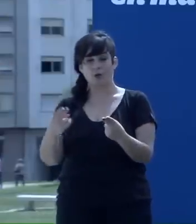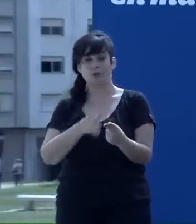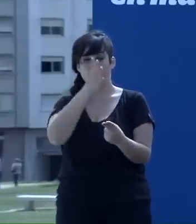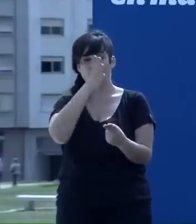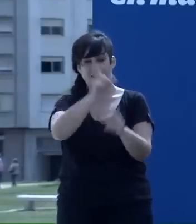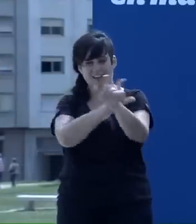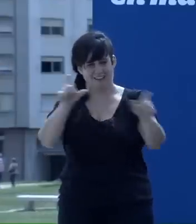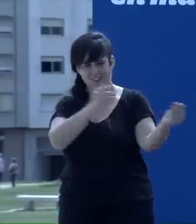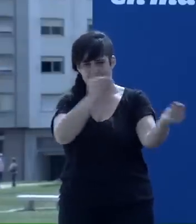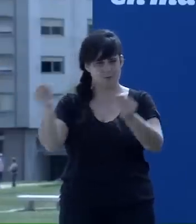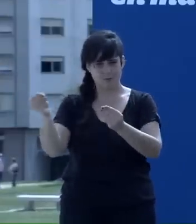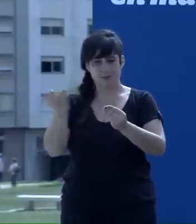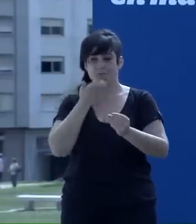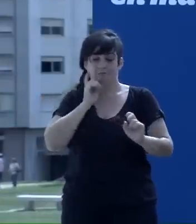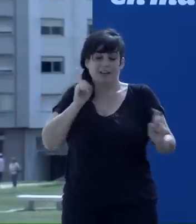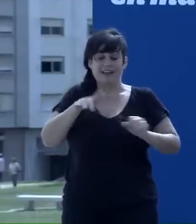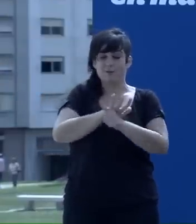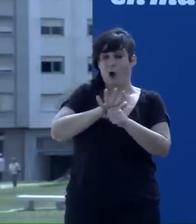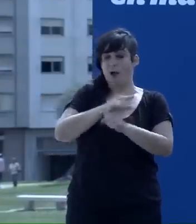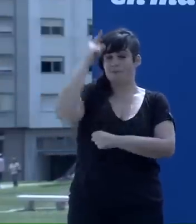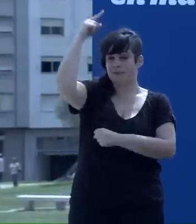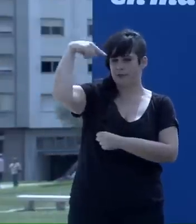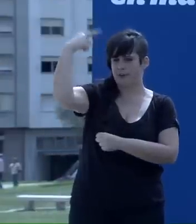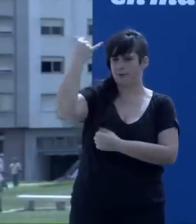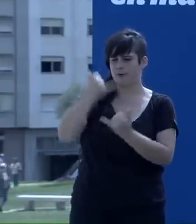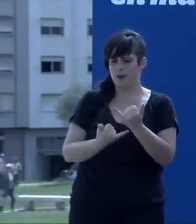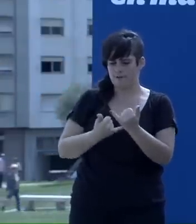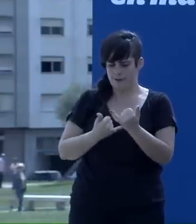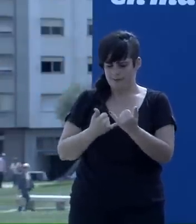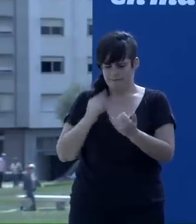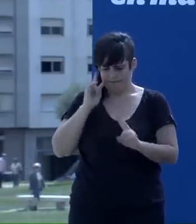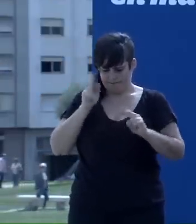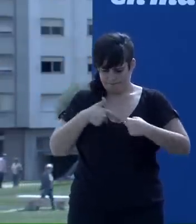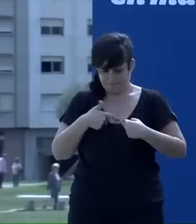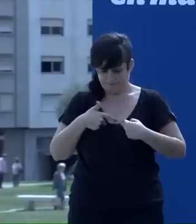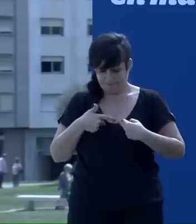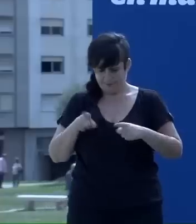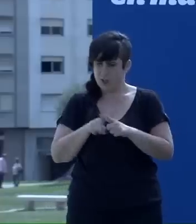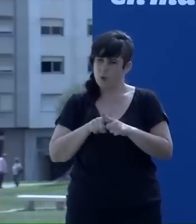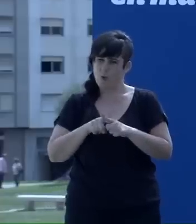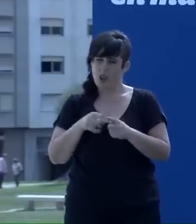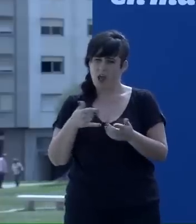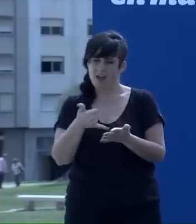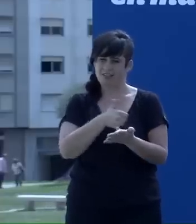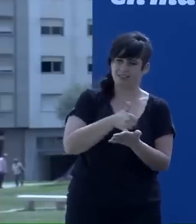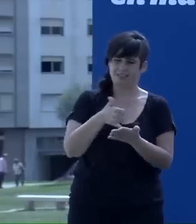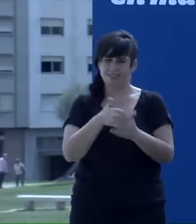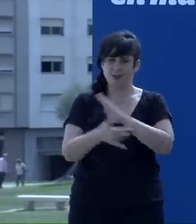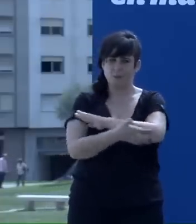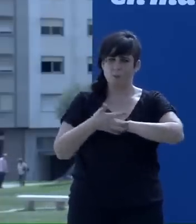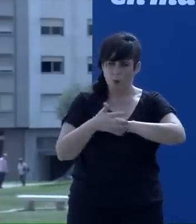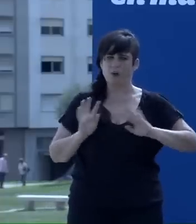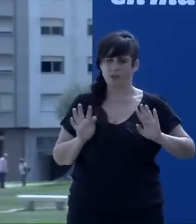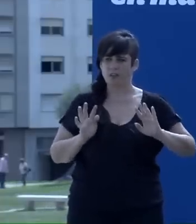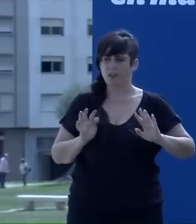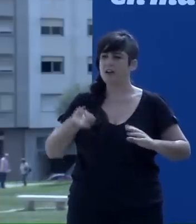xente tamén no campo da cultura que está na franxa da pobreza. Non o parece, pero é real. E tamén,